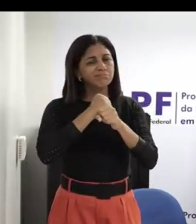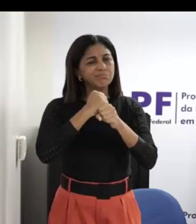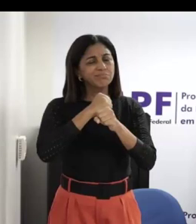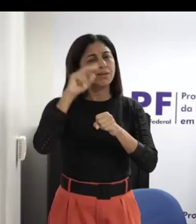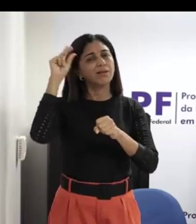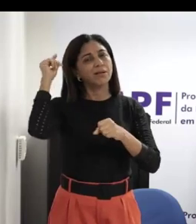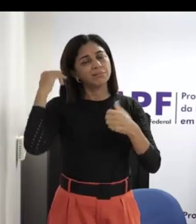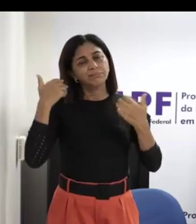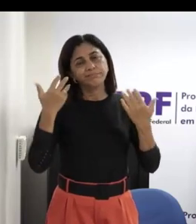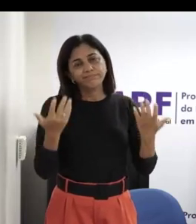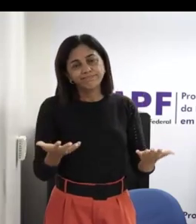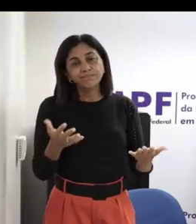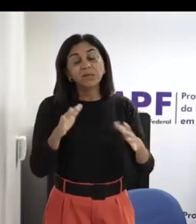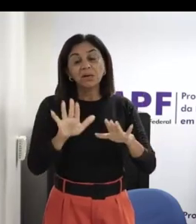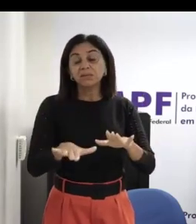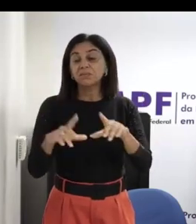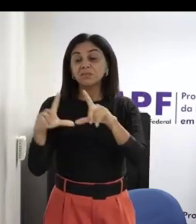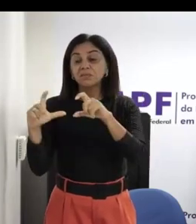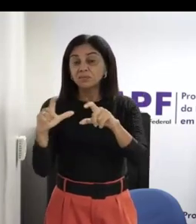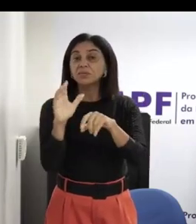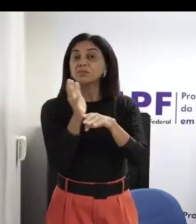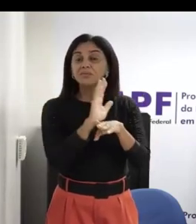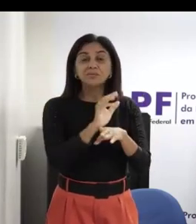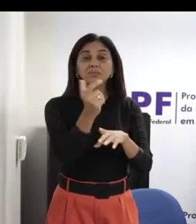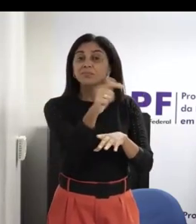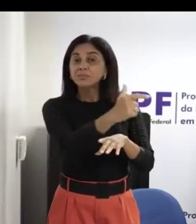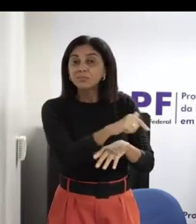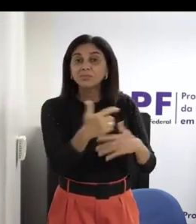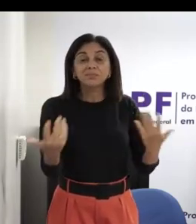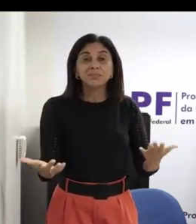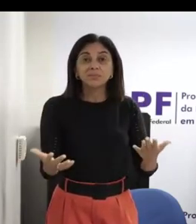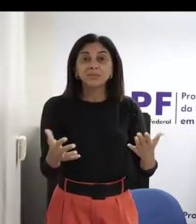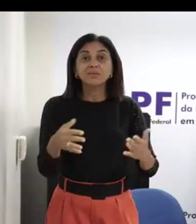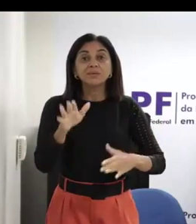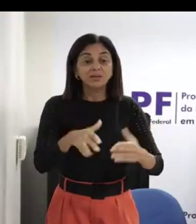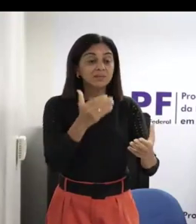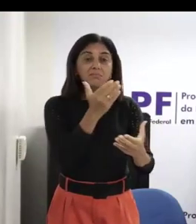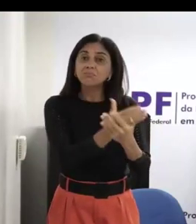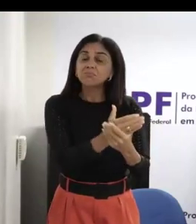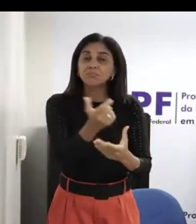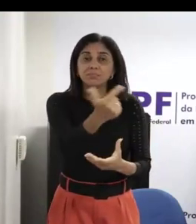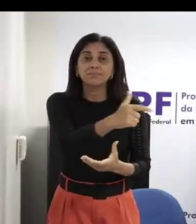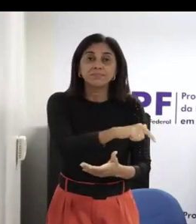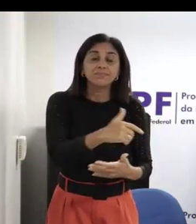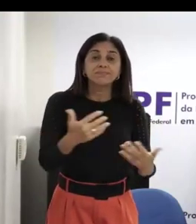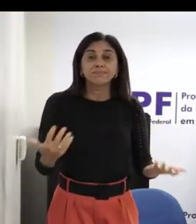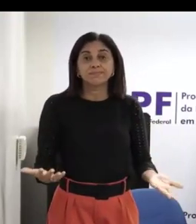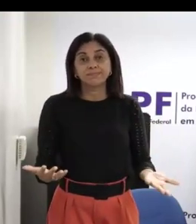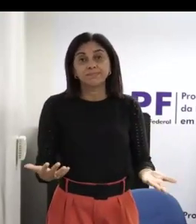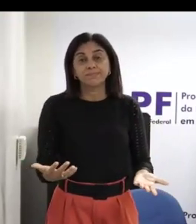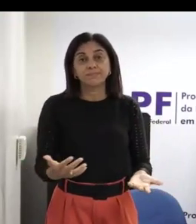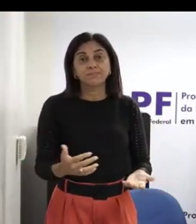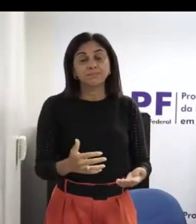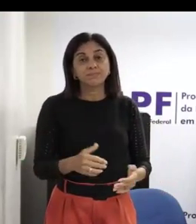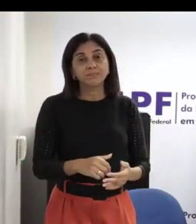eh Às vezes a o processo em juízo não correu como deveria então